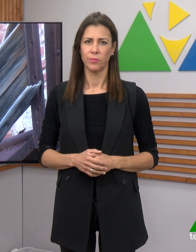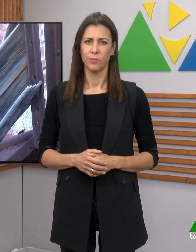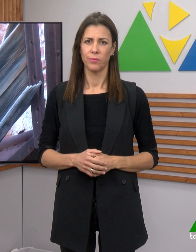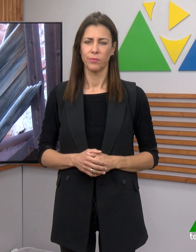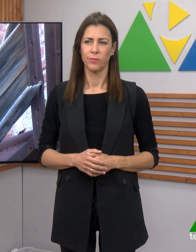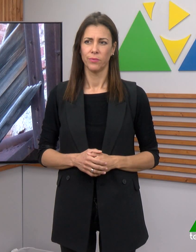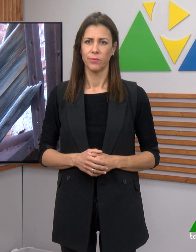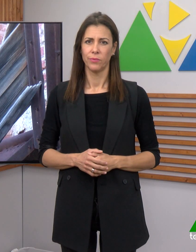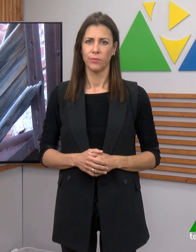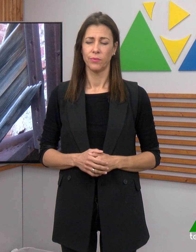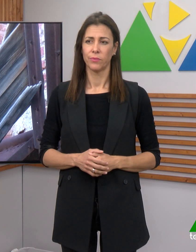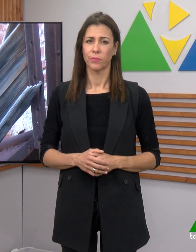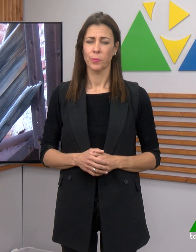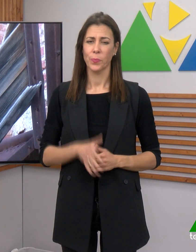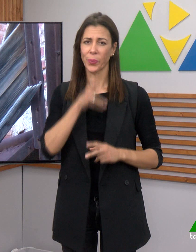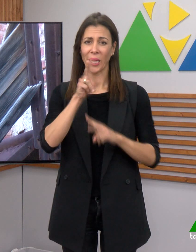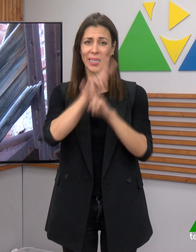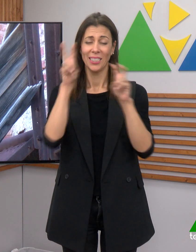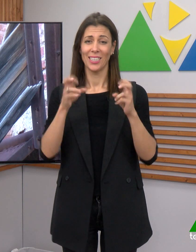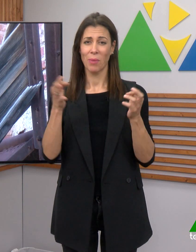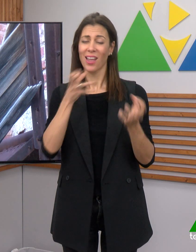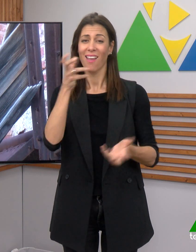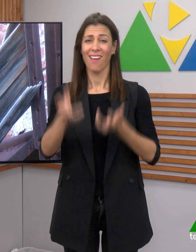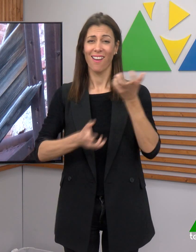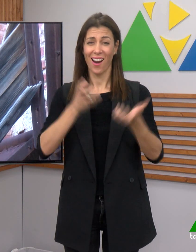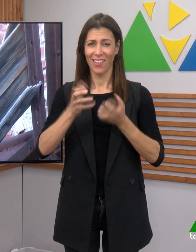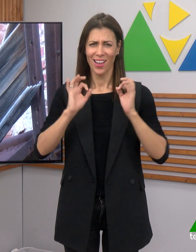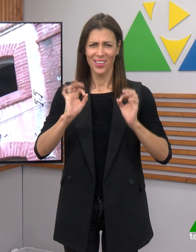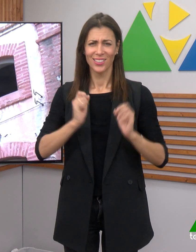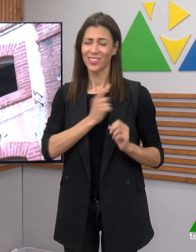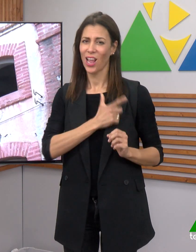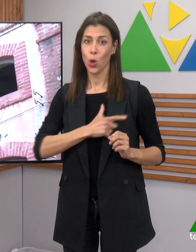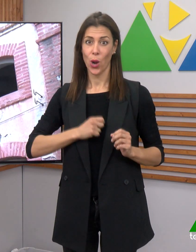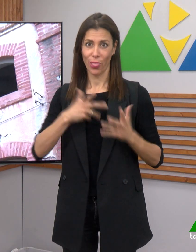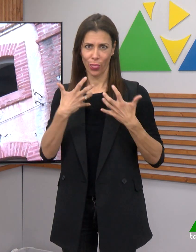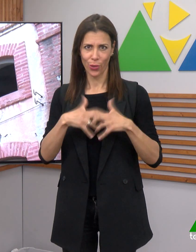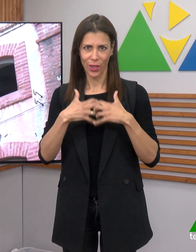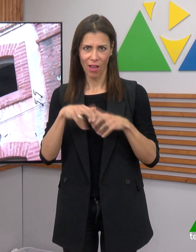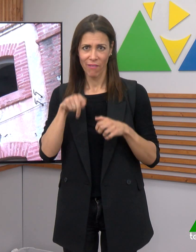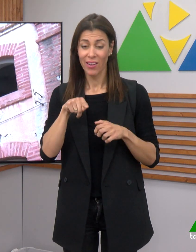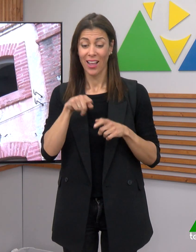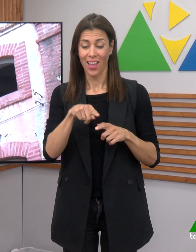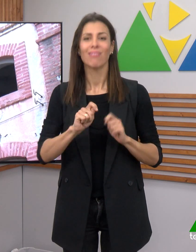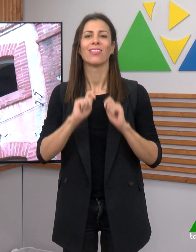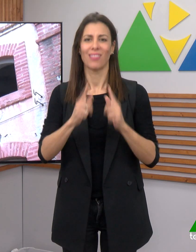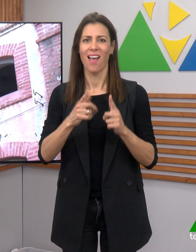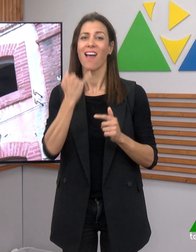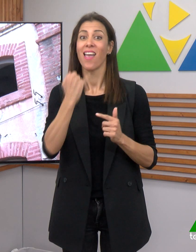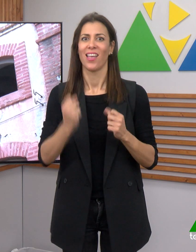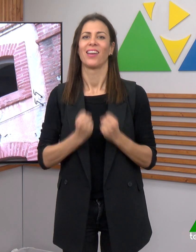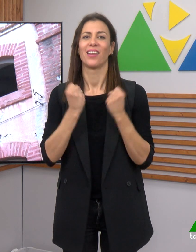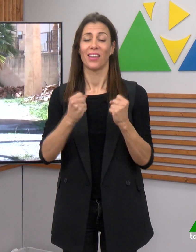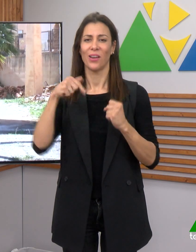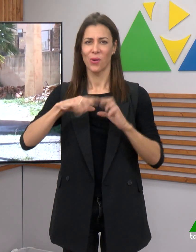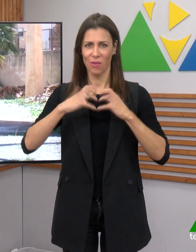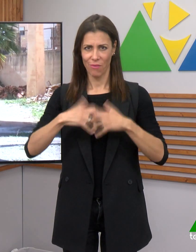caso. El caso es que la caldera es el corazón de la fábrica, de ahí sale la energía. Hoy las fábricas se